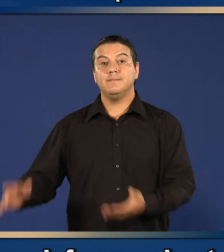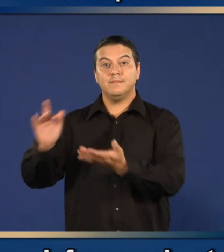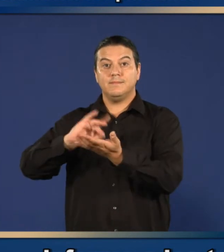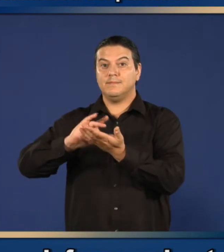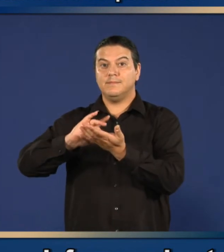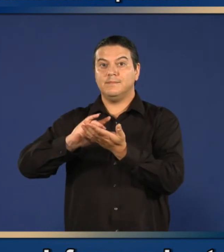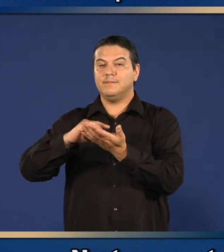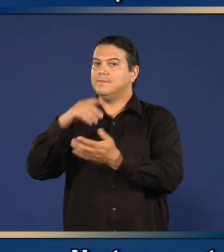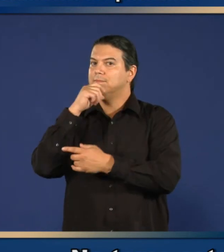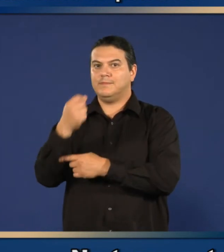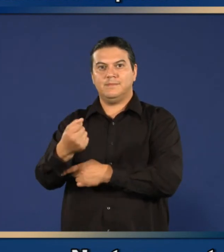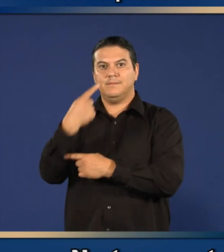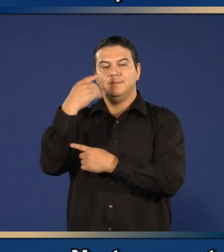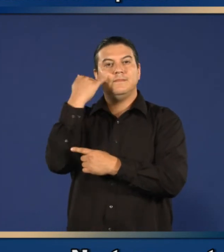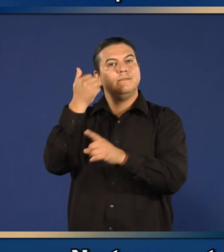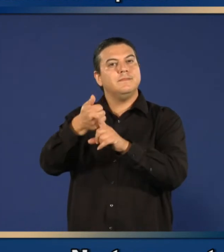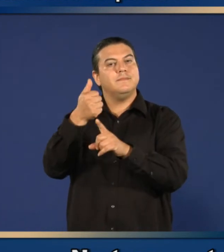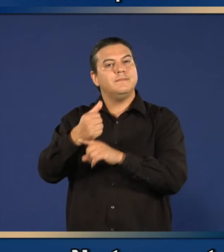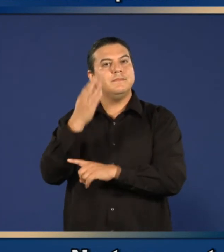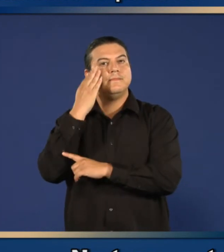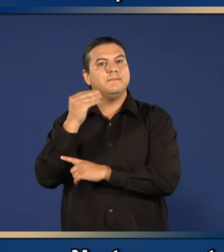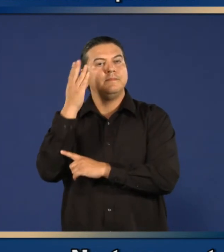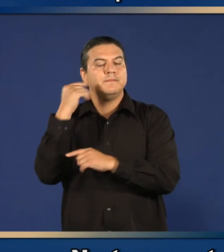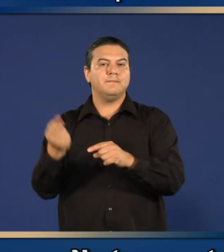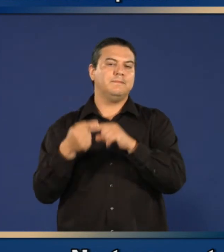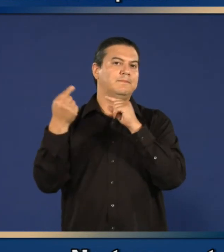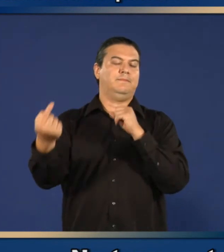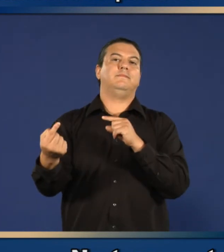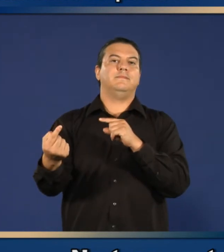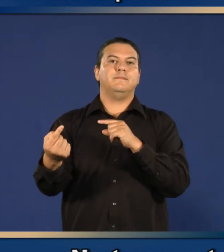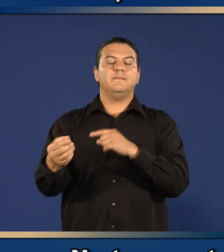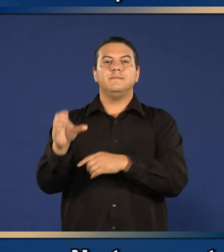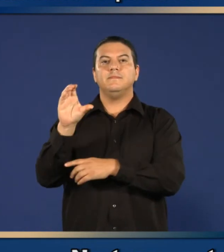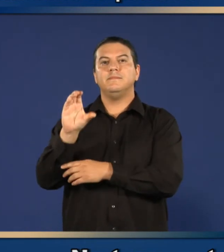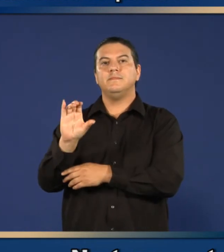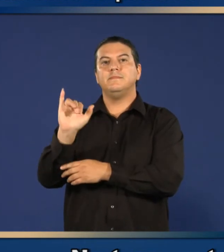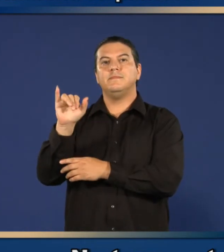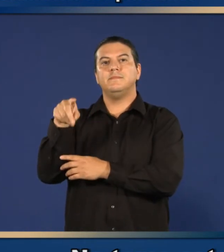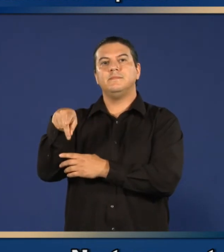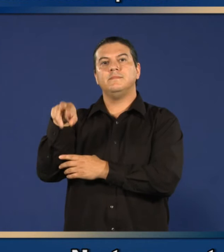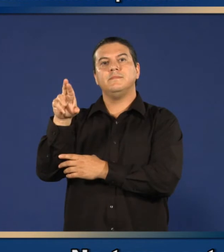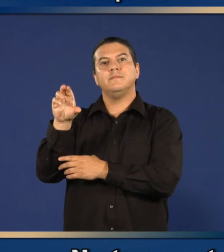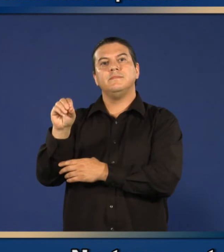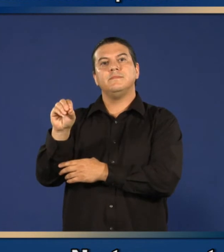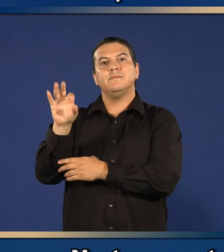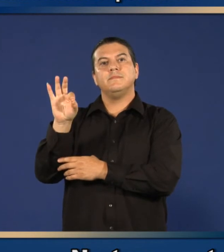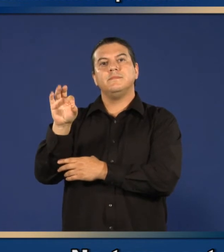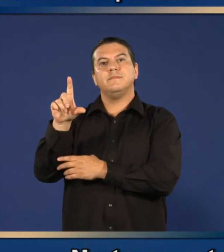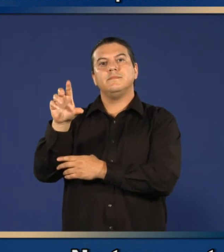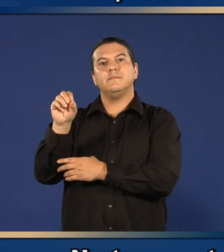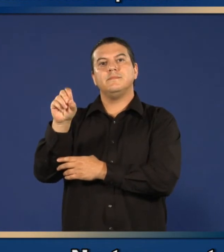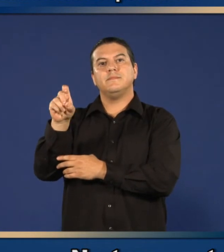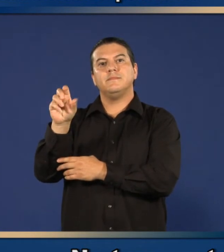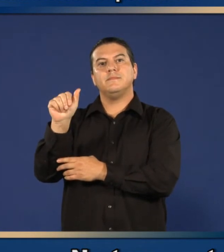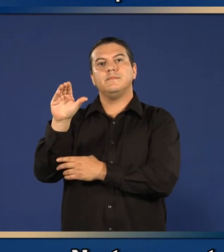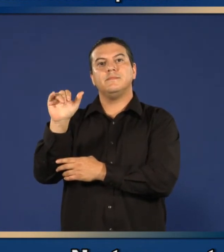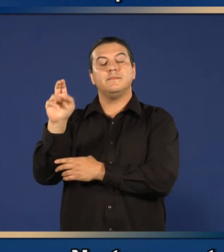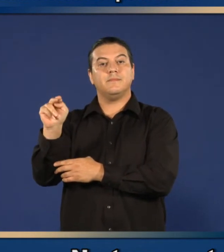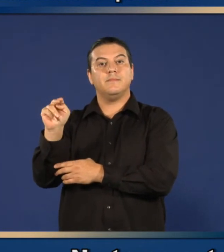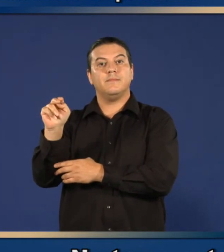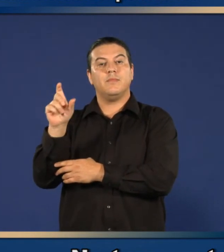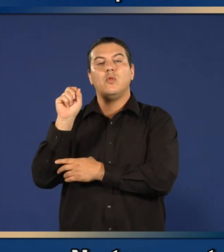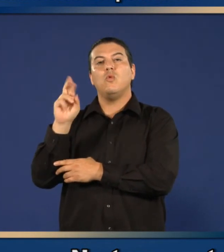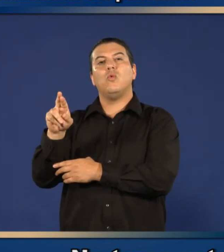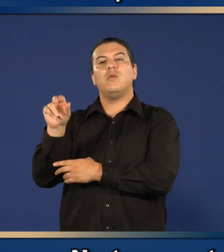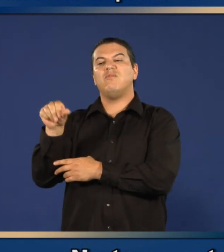no tome este medicamento si alguna vez ha tenido una reacción alérgica a la